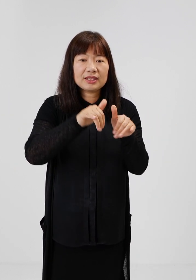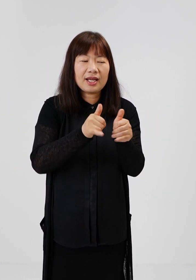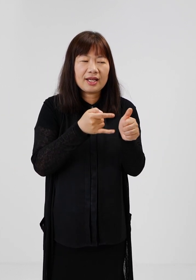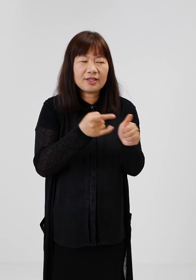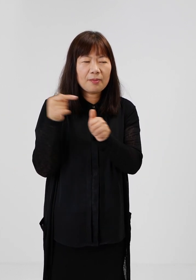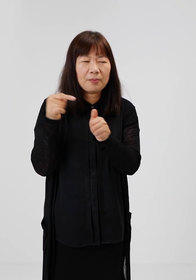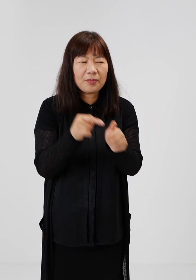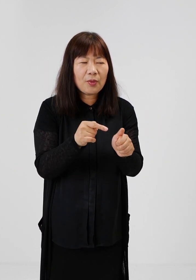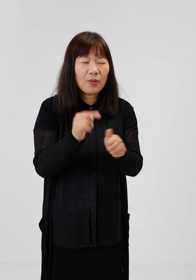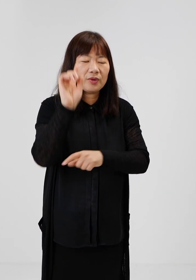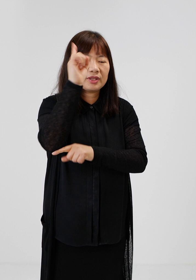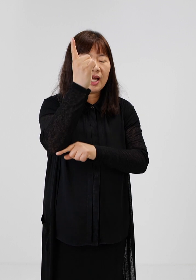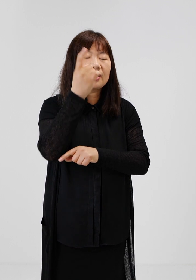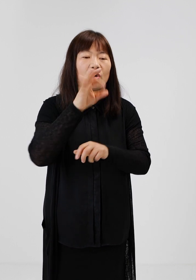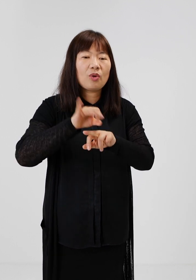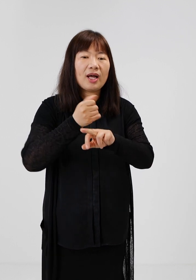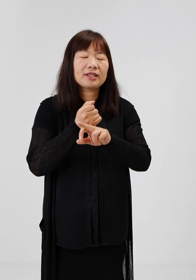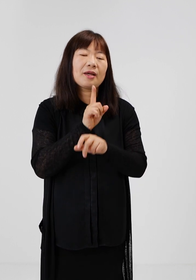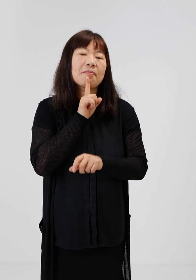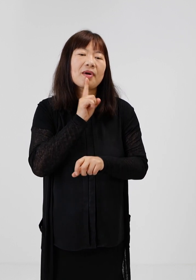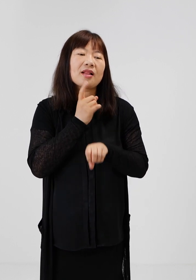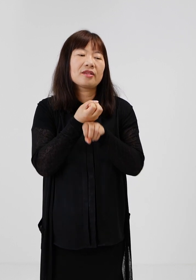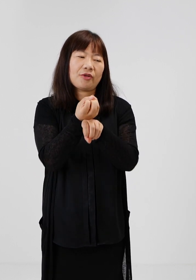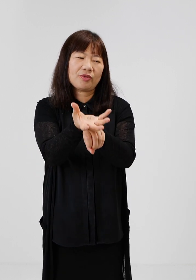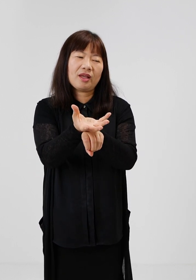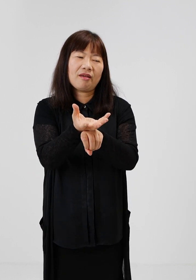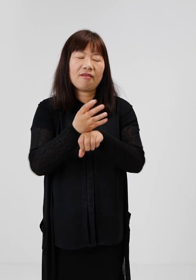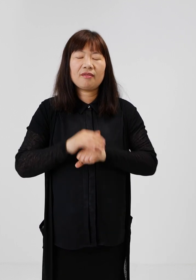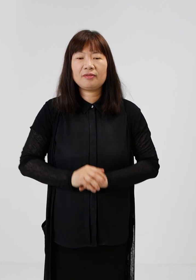다윗에게 이르시기를 다윗은